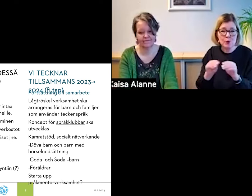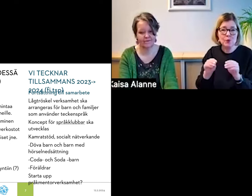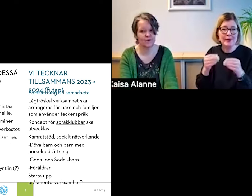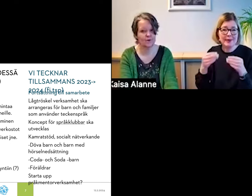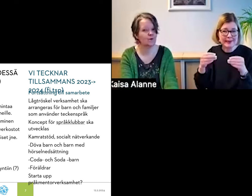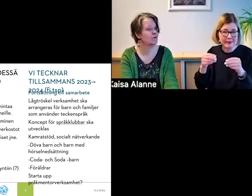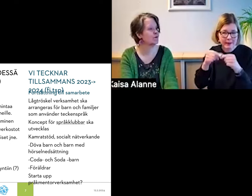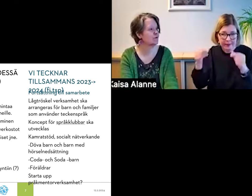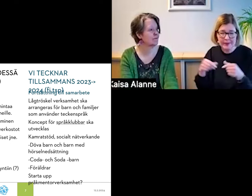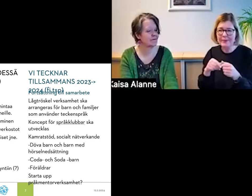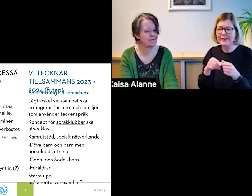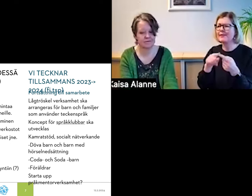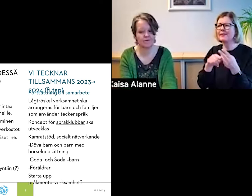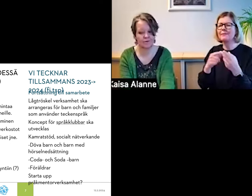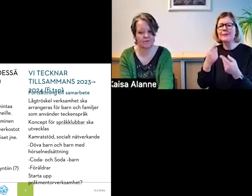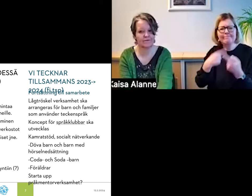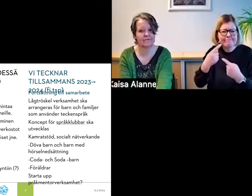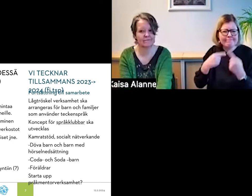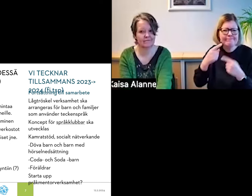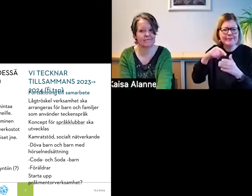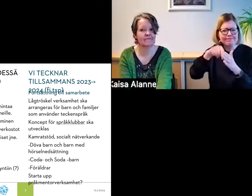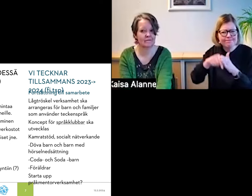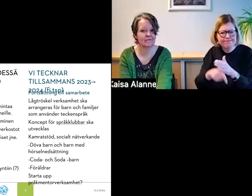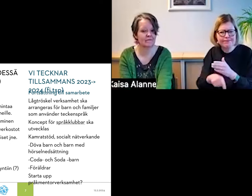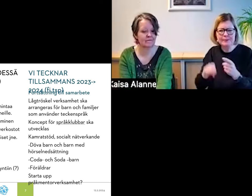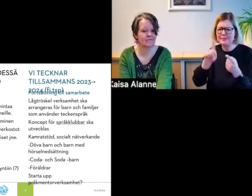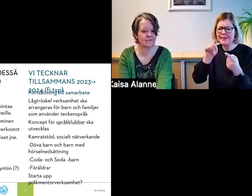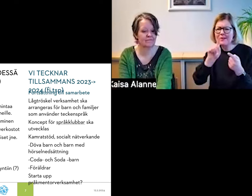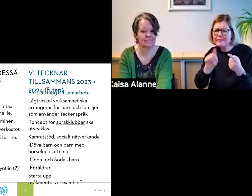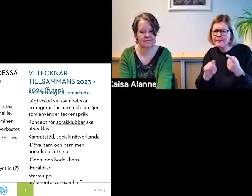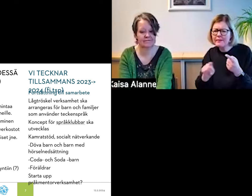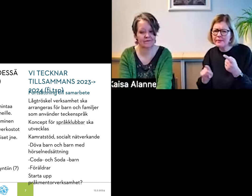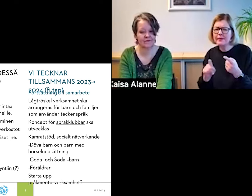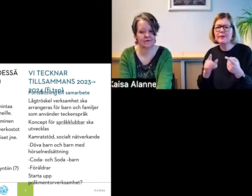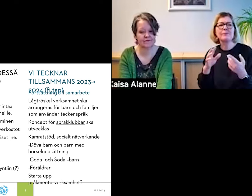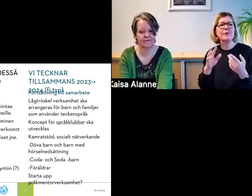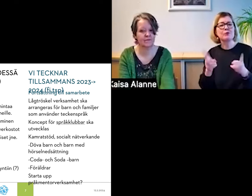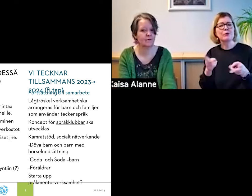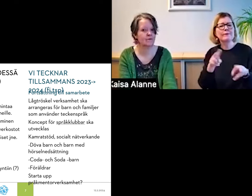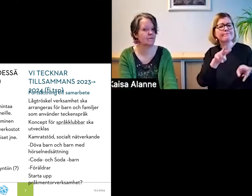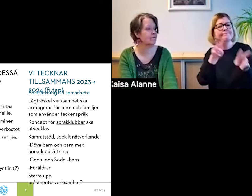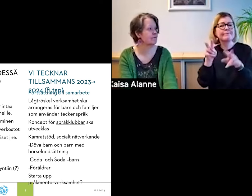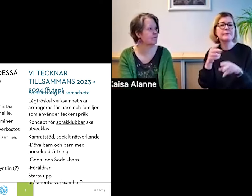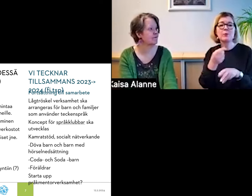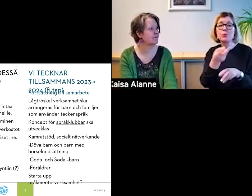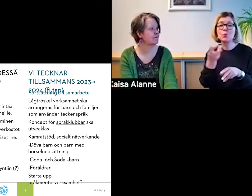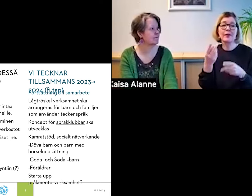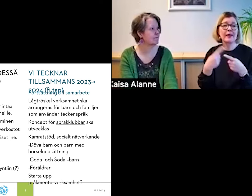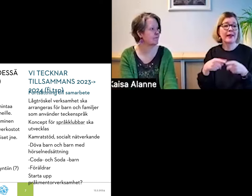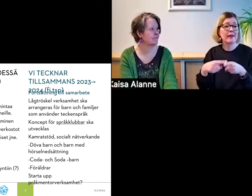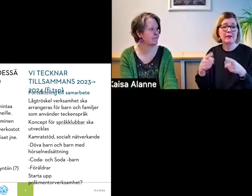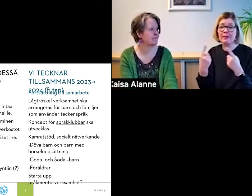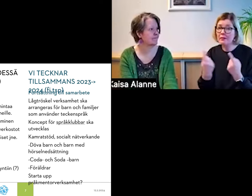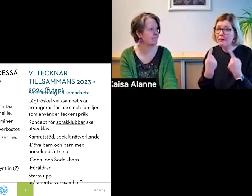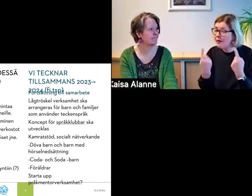puolella ja perusopetuksen puolella sitä esitteen suhteen on tehty yhteistyötä. Ja